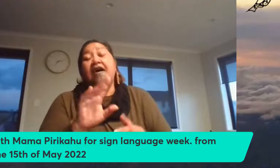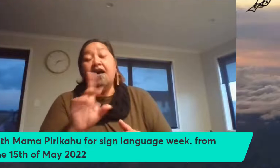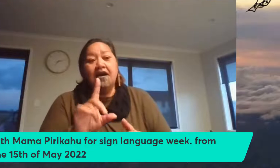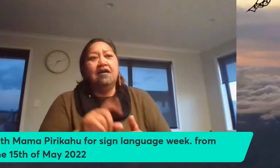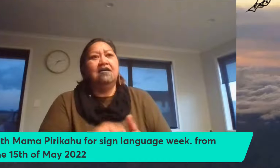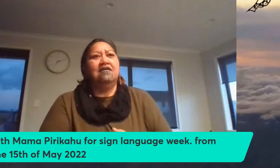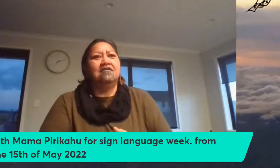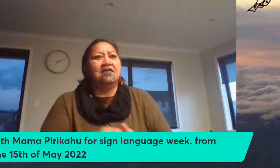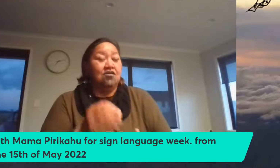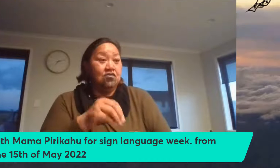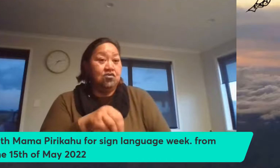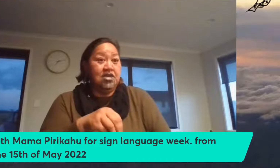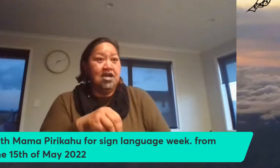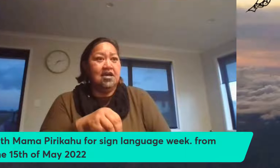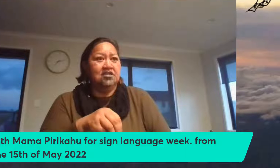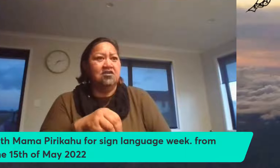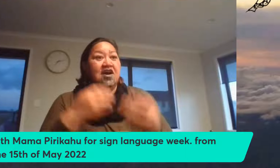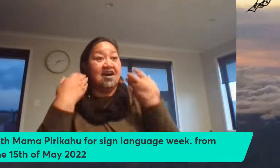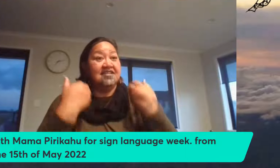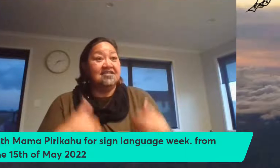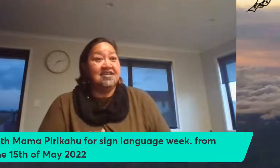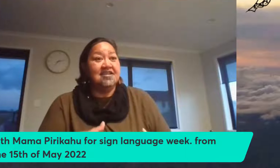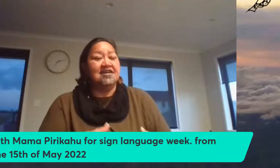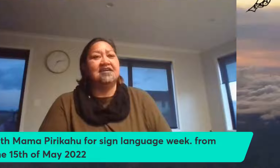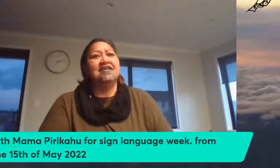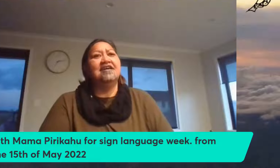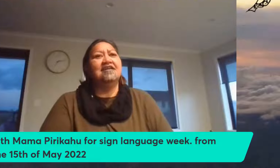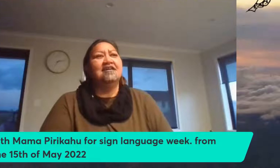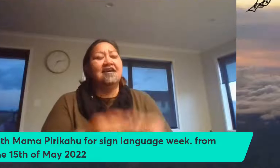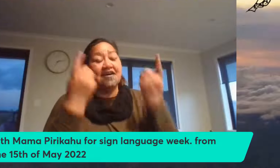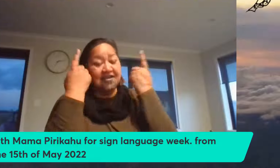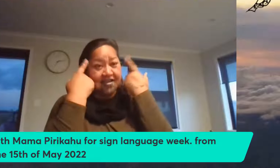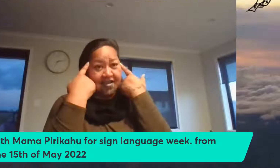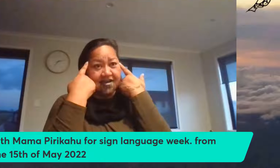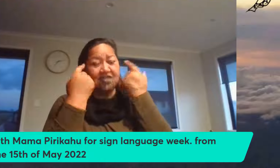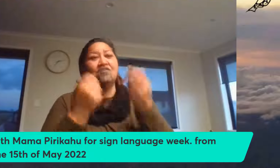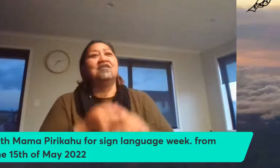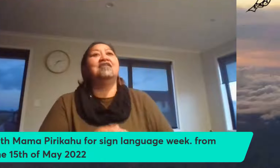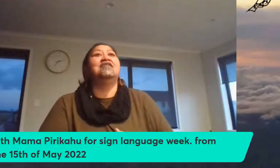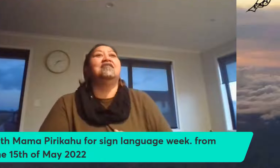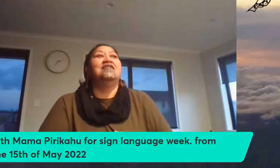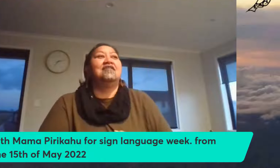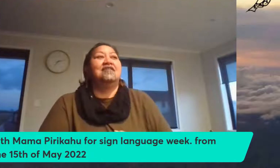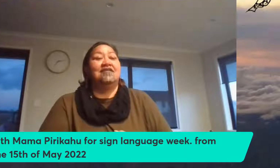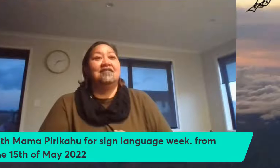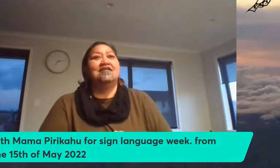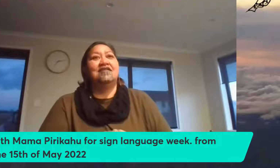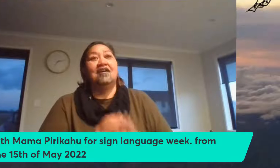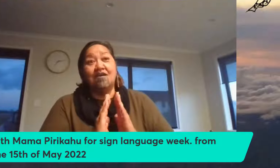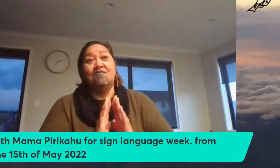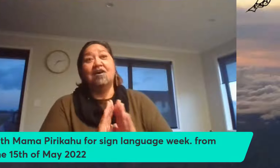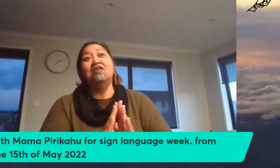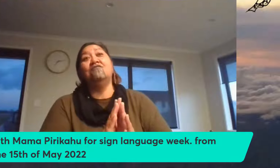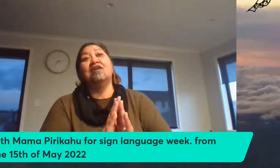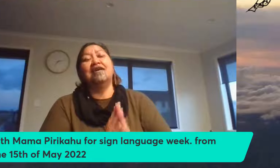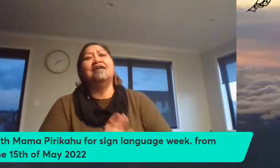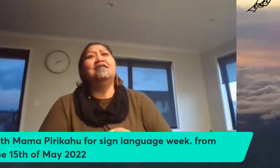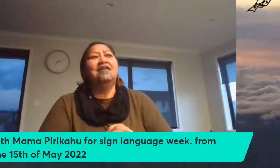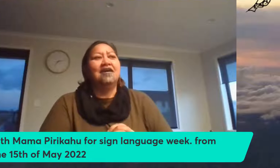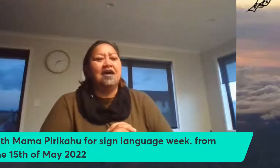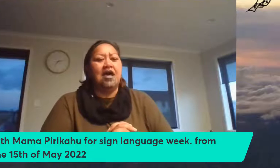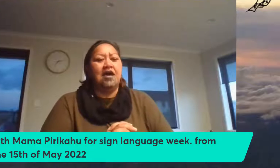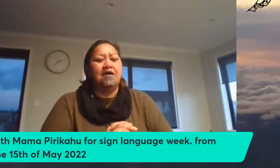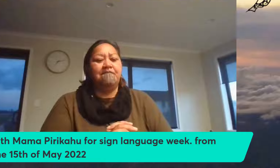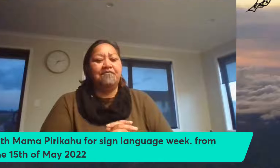ahakoa te aa, ki roto I a rātau a tīnana nei, a inengaro nei, ana a wairua